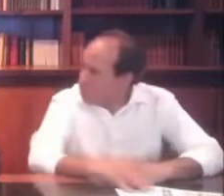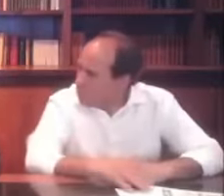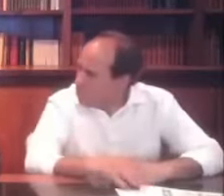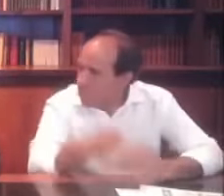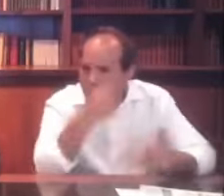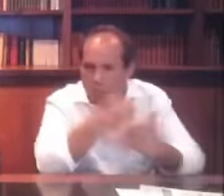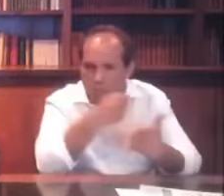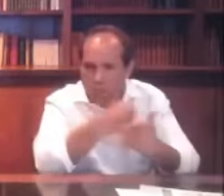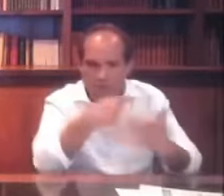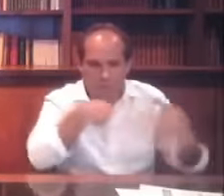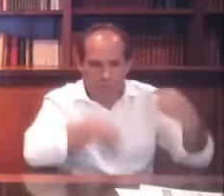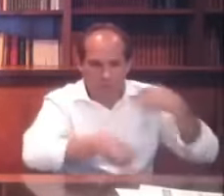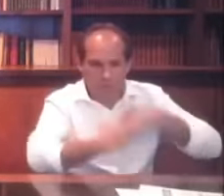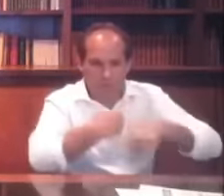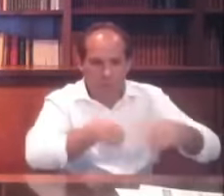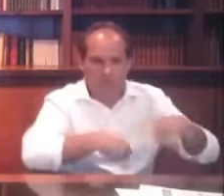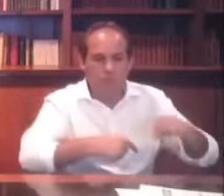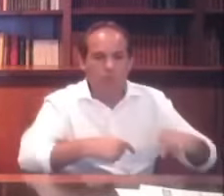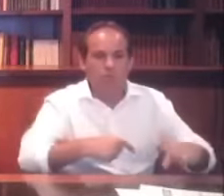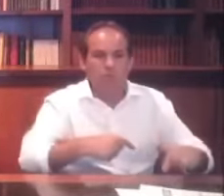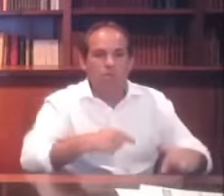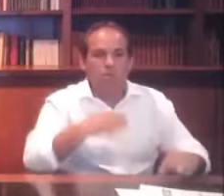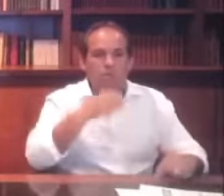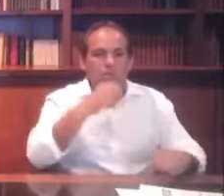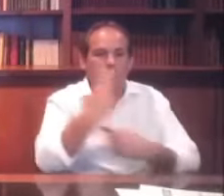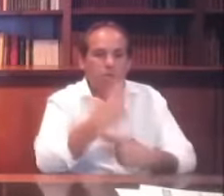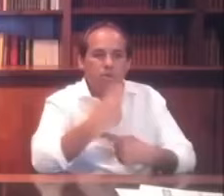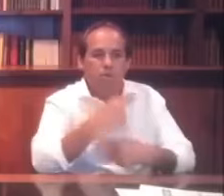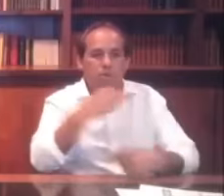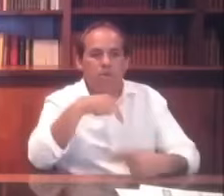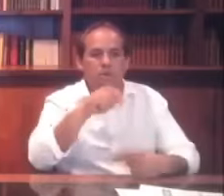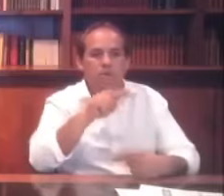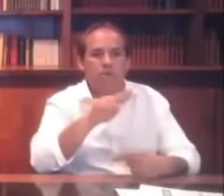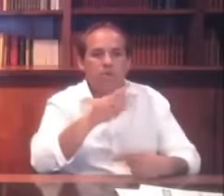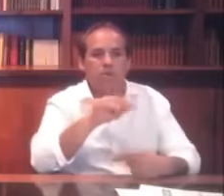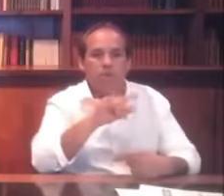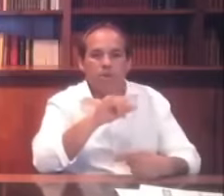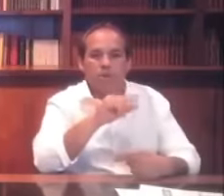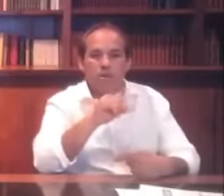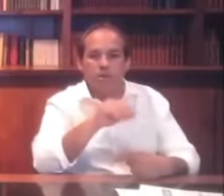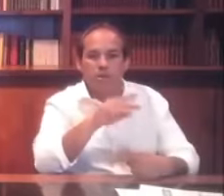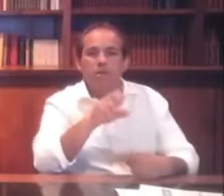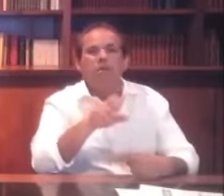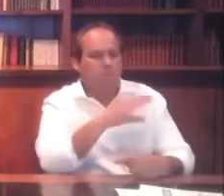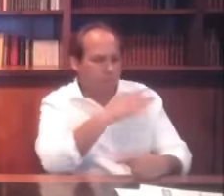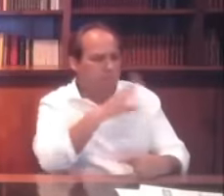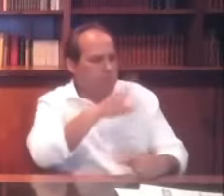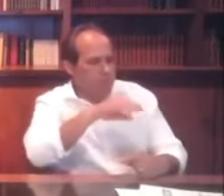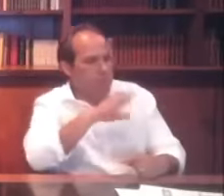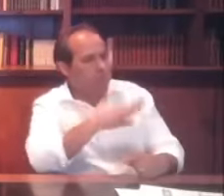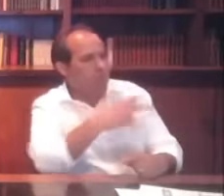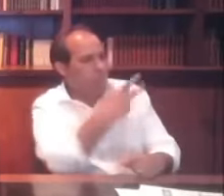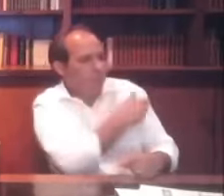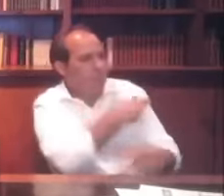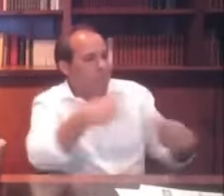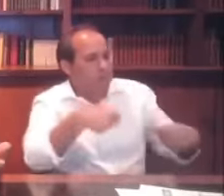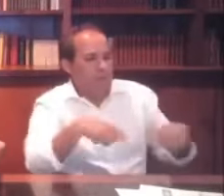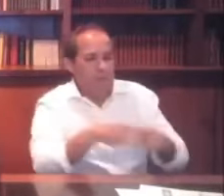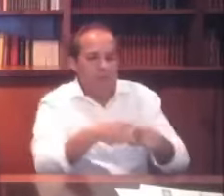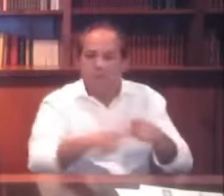os anticorpos neutralizantes, senhor Estou presidente. bem, mas estou Tá bem aqui bem, o senhor não? tá bem, mas o senhor precisa se vacinar. Você já fez o teu também aqui? Como é Não, que eu tá? não fiz não. Você não Eu